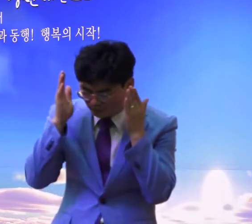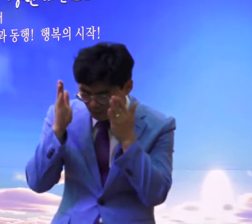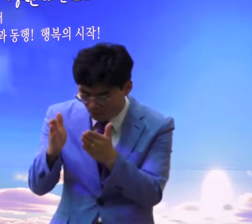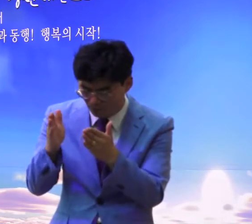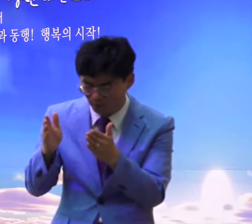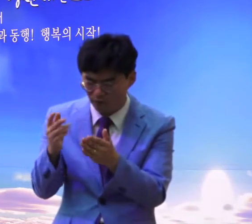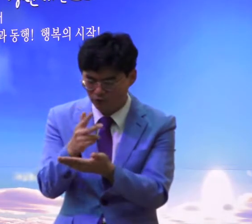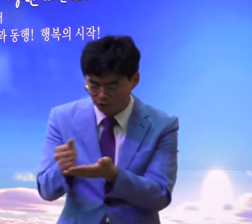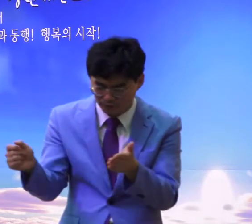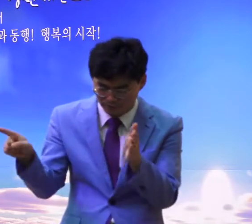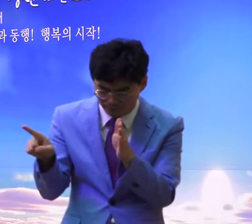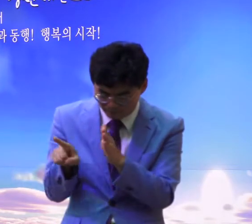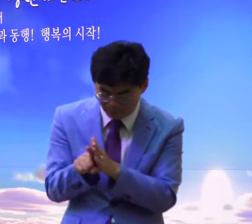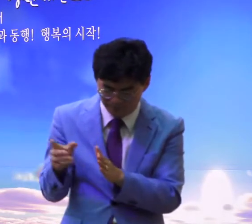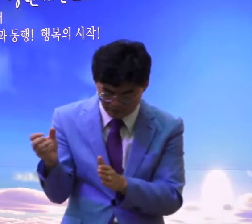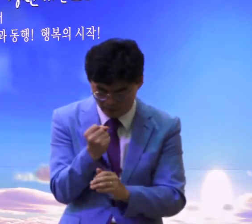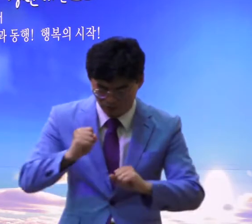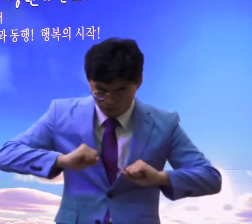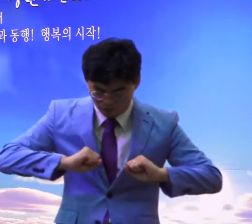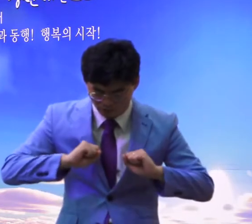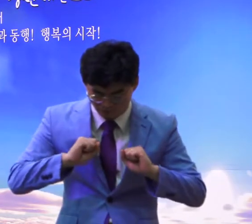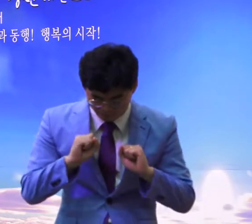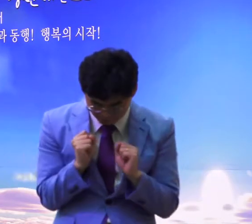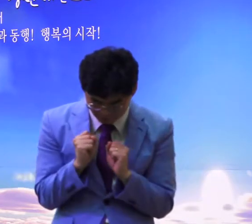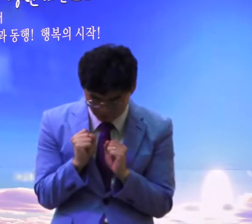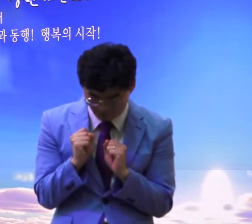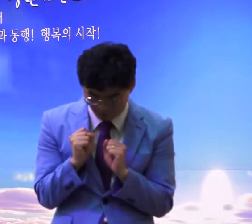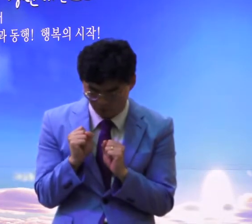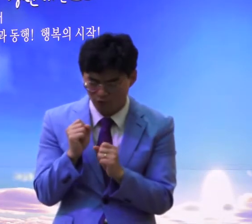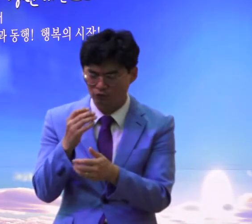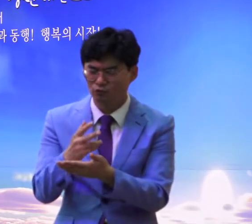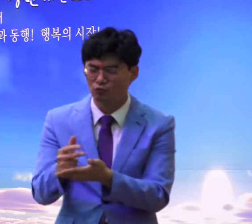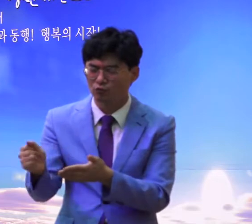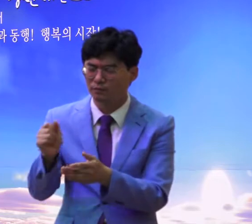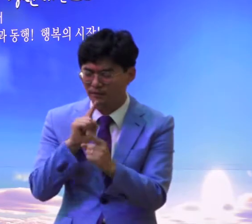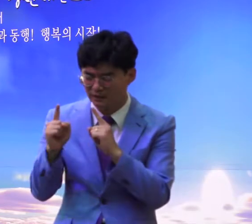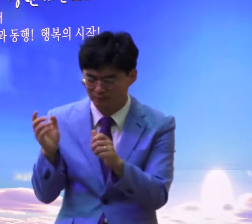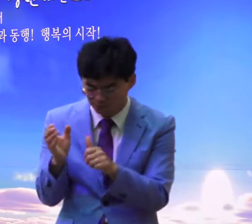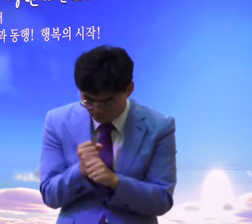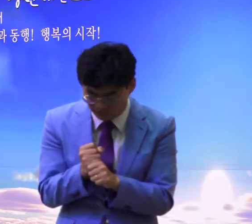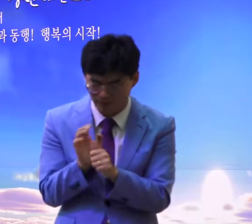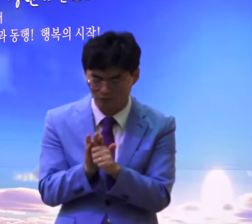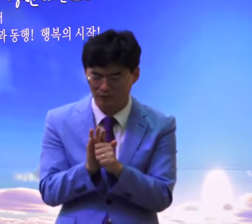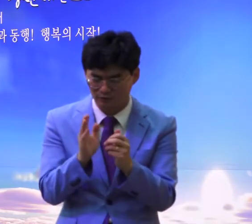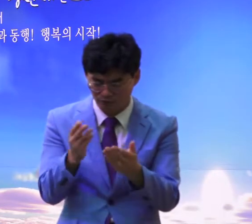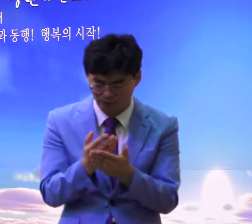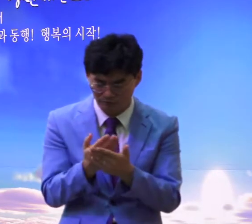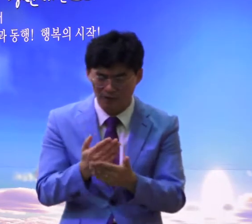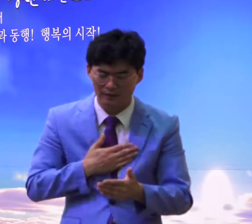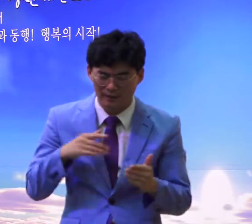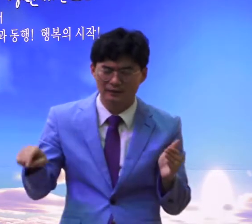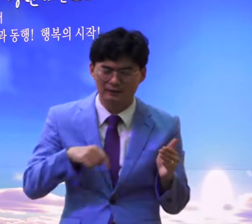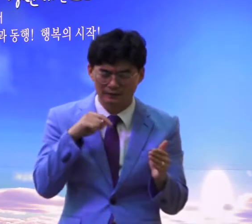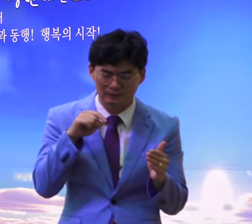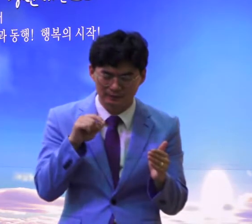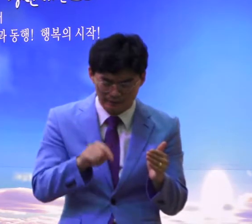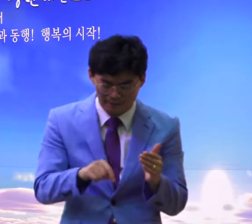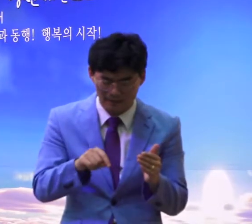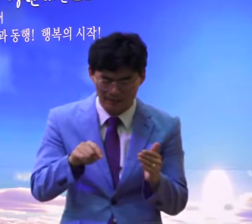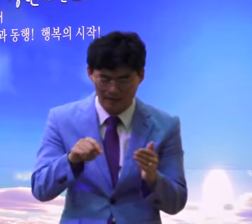수 있도록 주님 앞에 순종하며 주의 말씀을 붙들게 하여 주시옵소서. 그래서 내 삶 속에서 이루어지는 하나님의